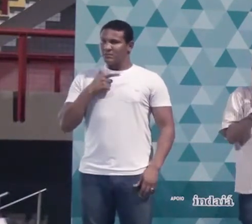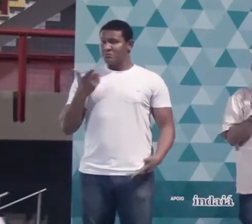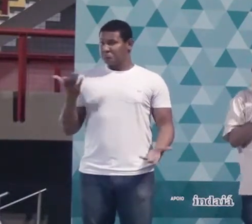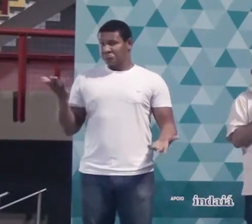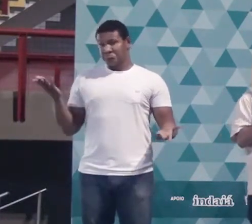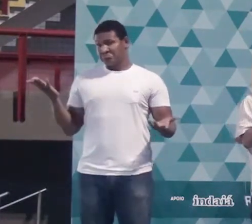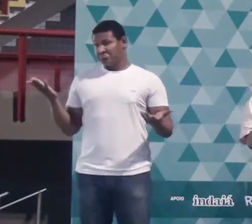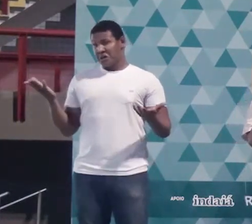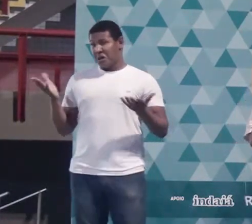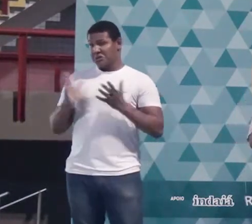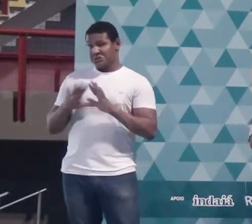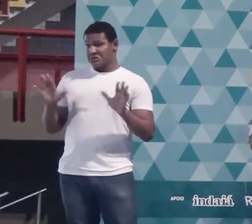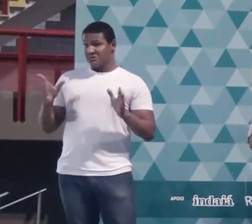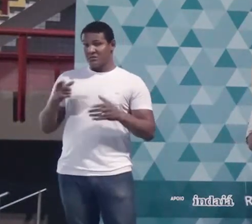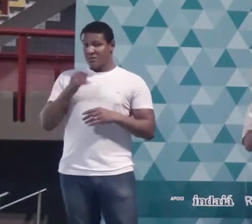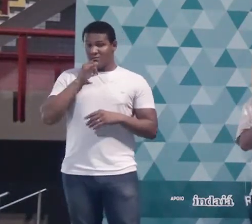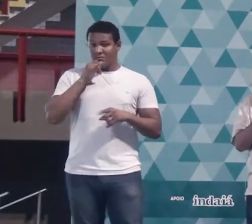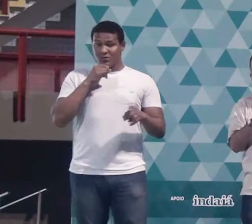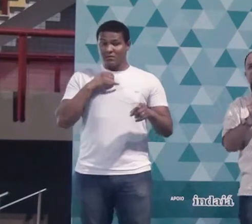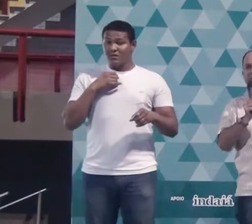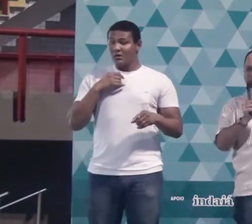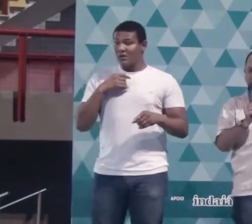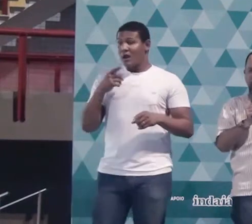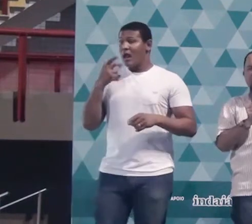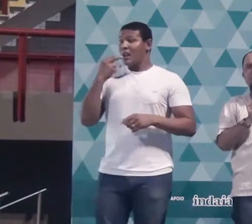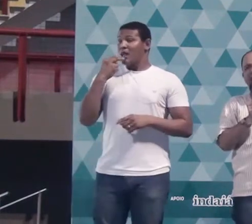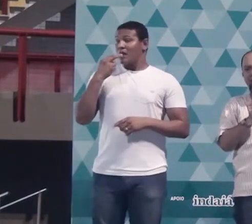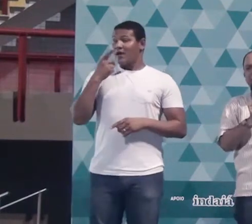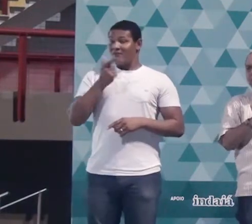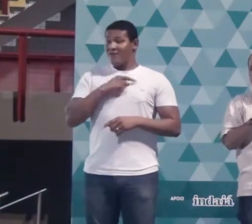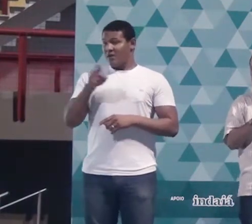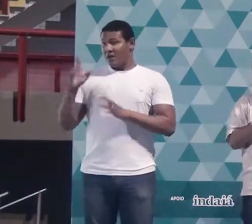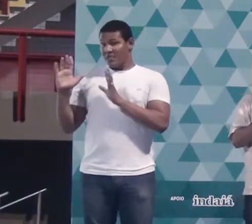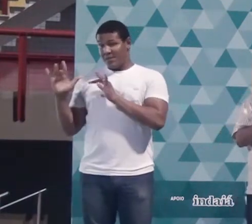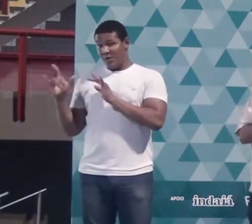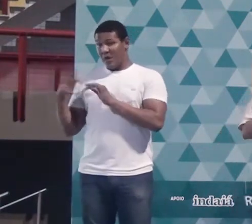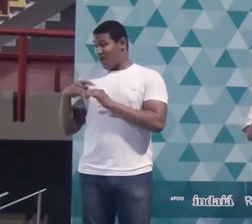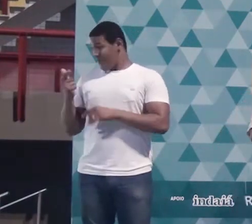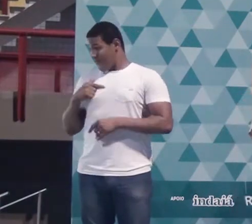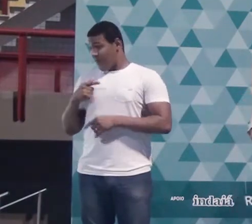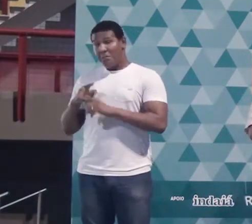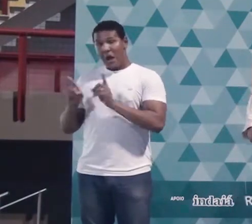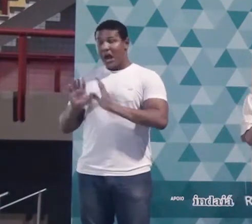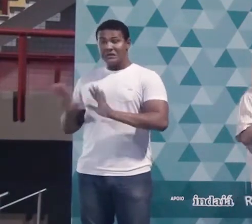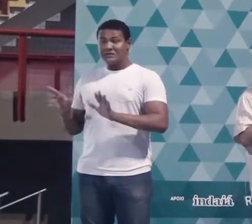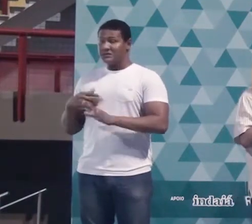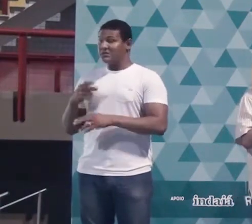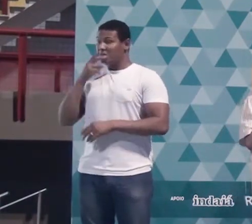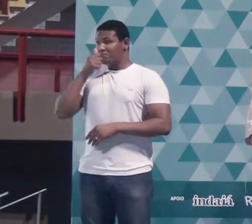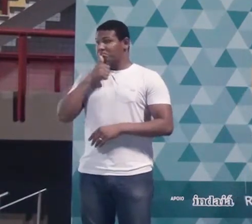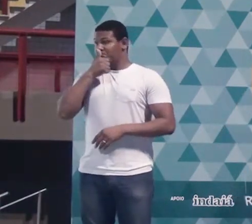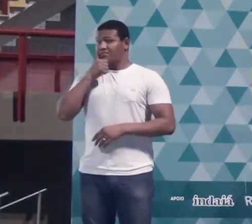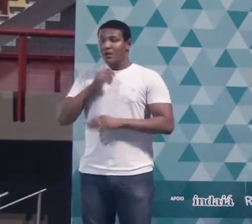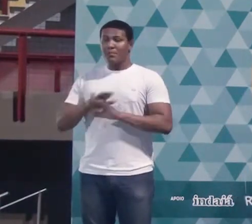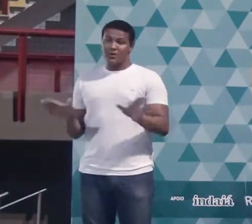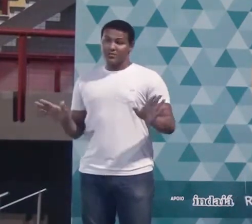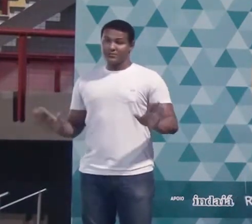cara, mas toda vez que pensar que alguma coisa da nossa língua é feia, pensa no teu namorado. É feio, mas é o jeito, é o certo e acabou. Entendeu?